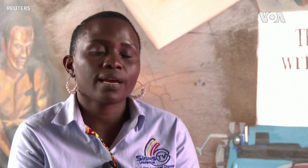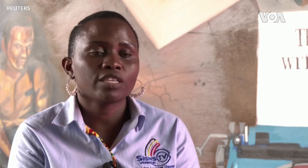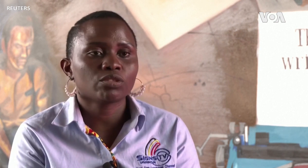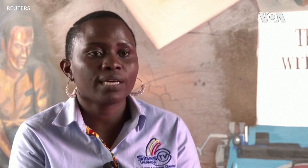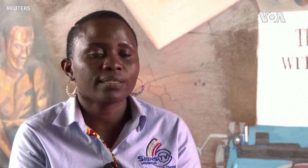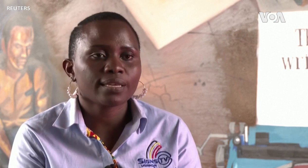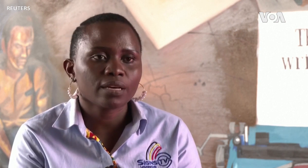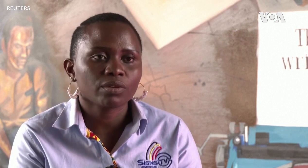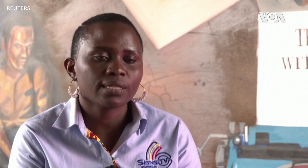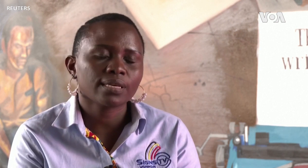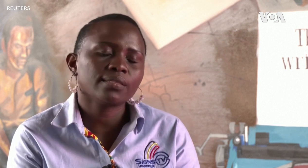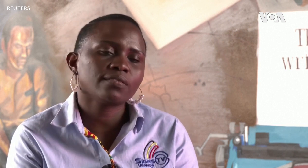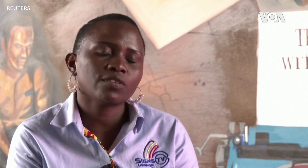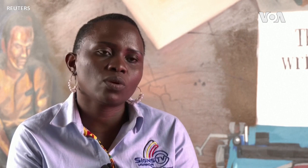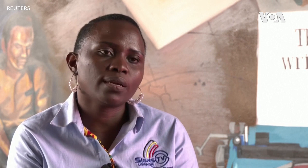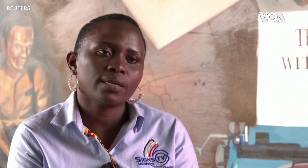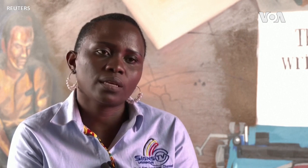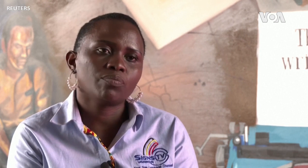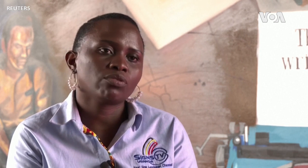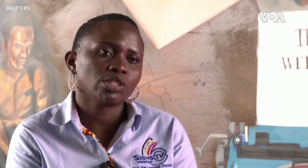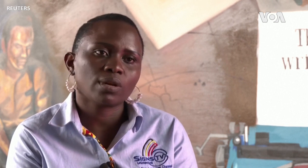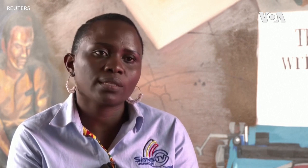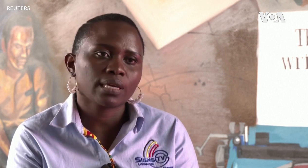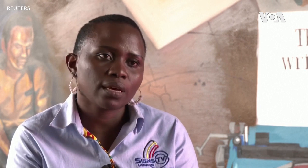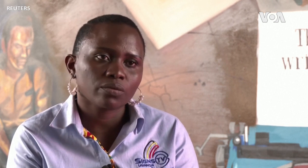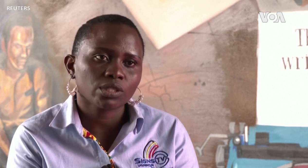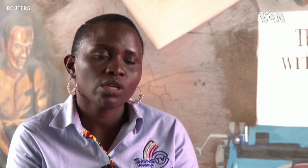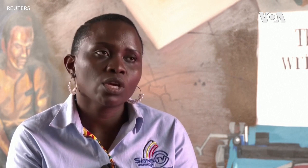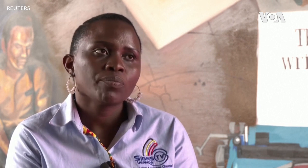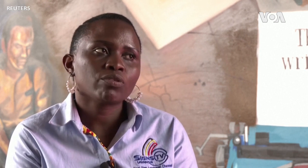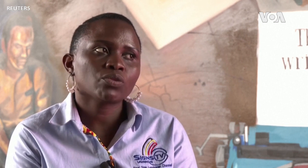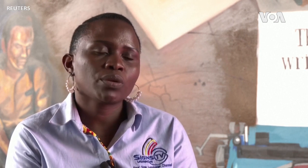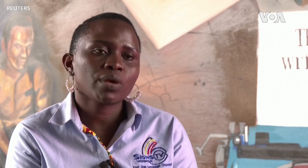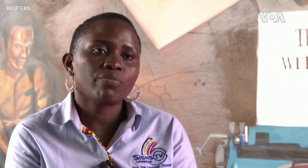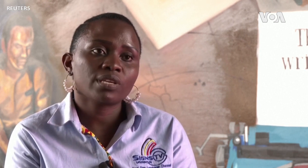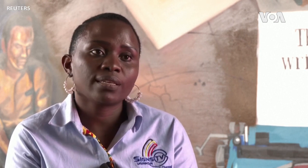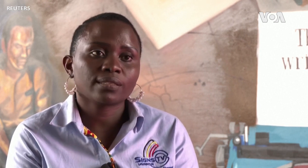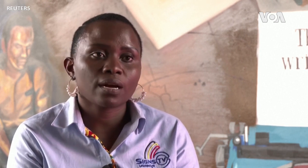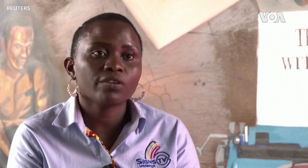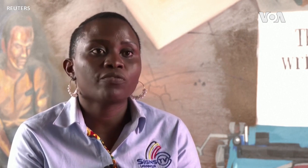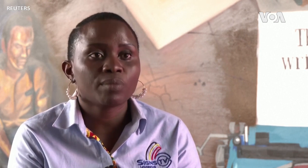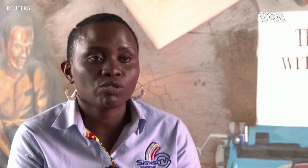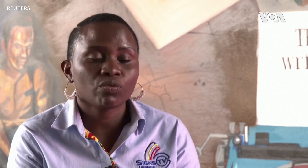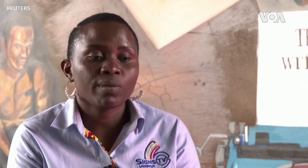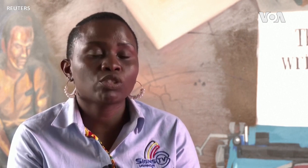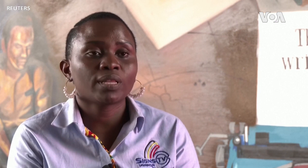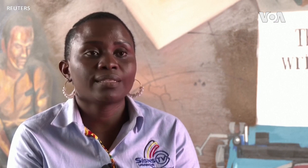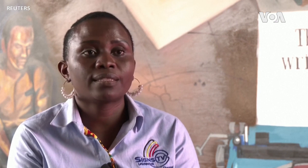des signes et Sing TV. Uganda est une opportunité de l'apprendre, car lorsque nous diffusons nos informations, nous nous assurons qu'elles sont